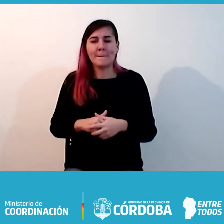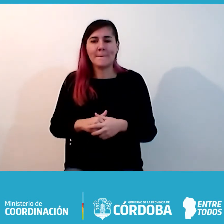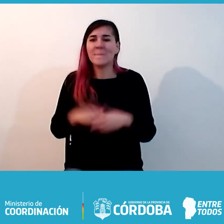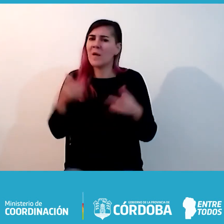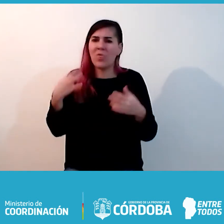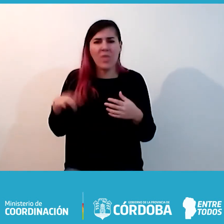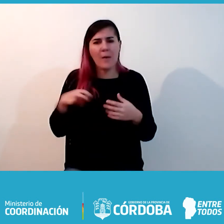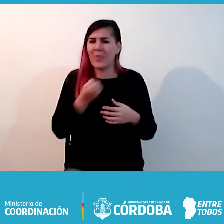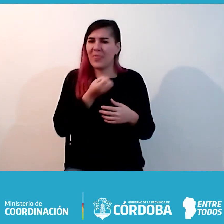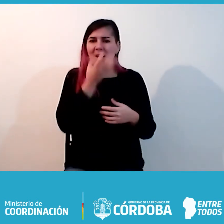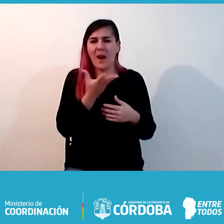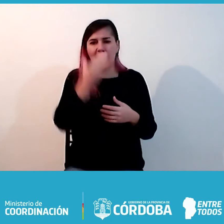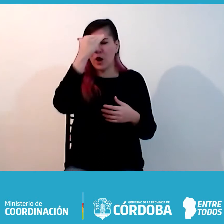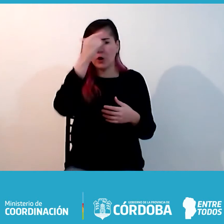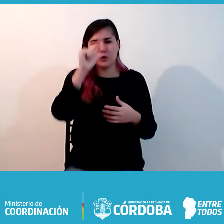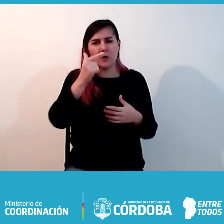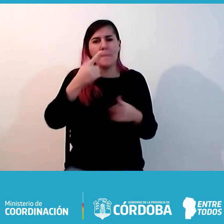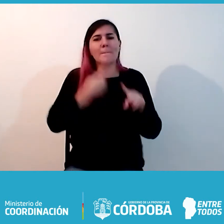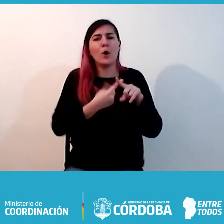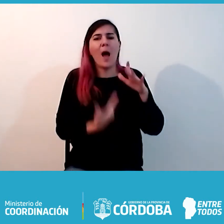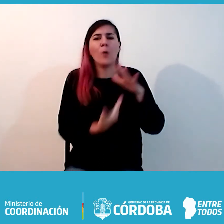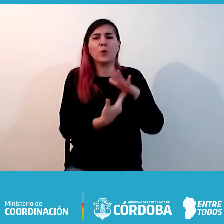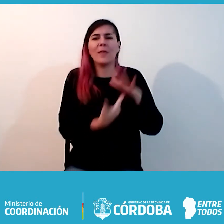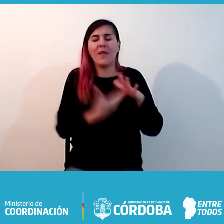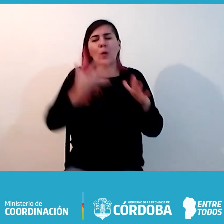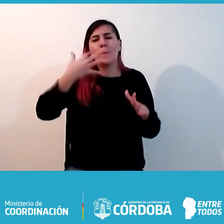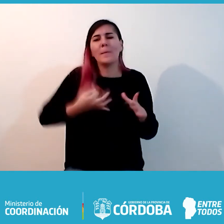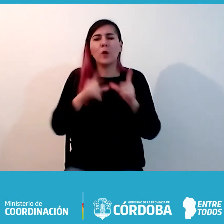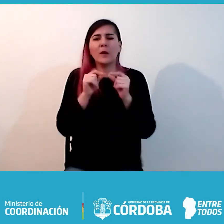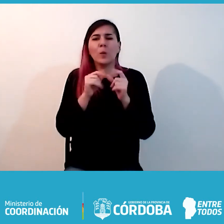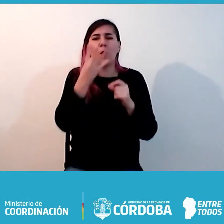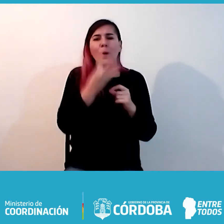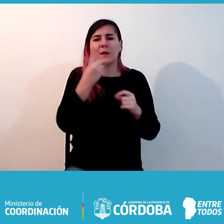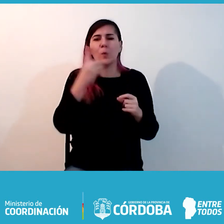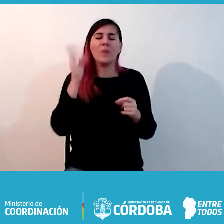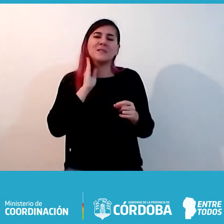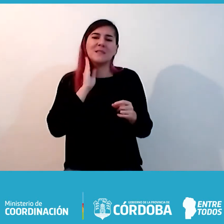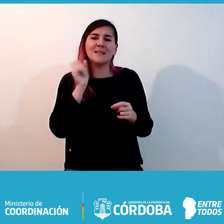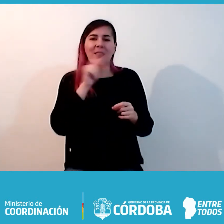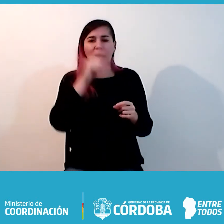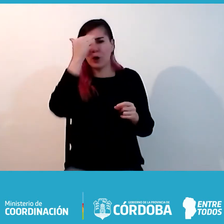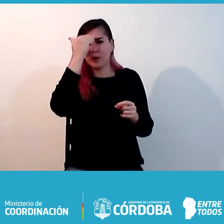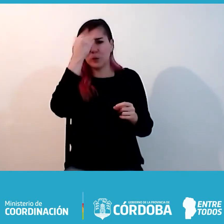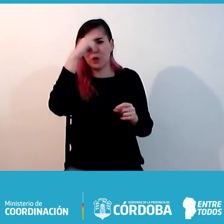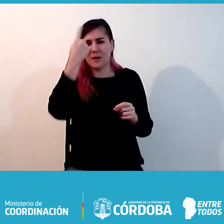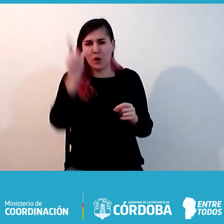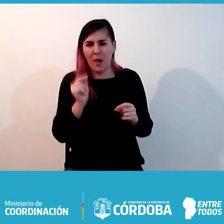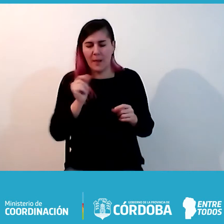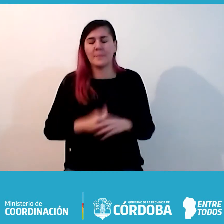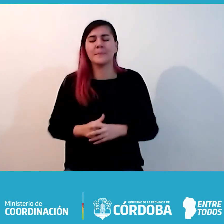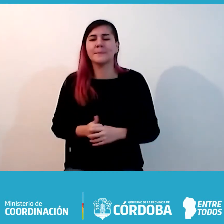debe ser declarada inconstitucional por las autoridades en cumplimiento de los artículos 41 y 16 de la Constitución Nacional.